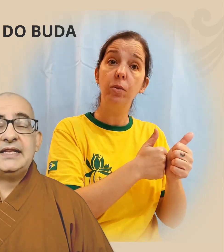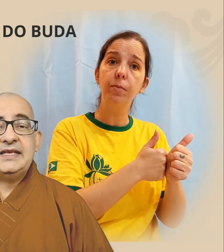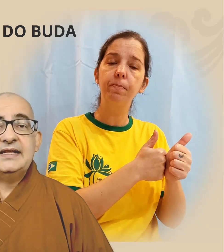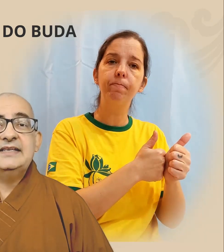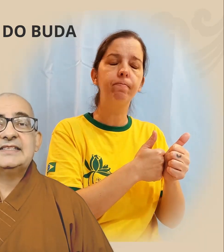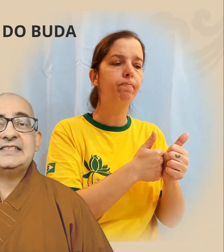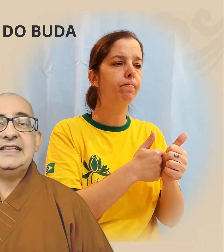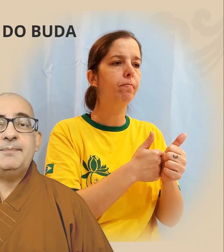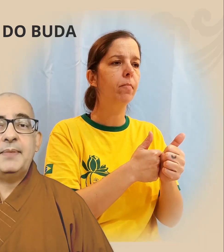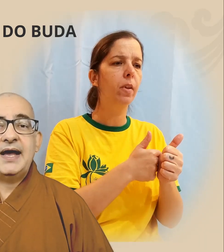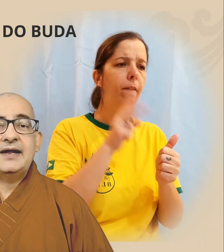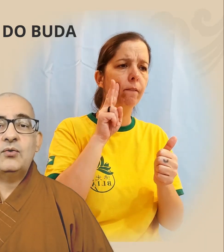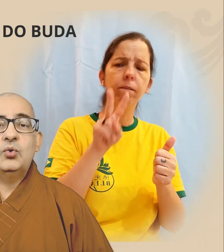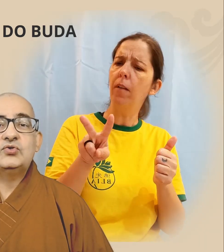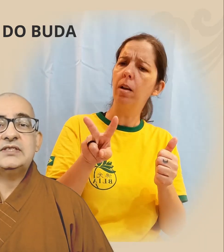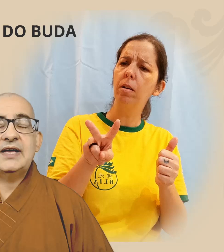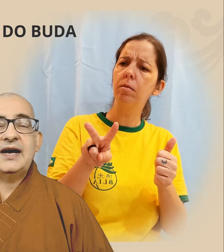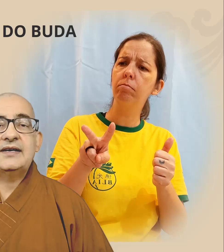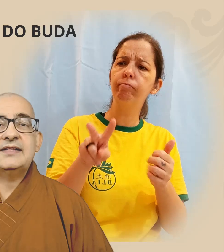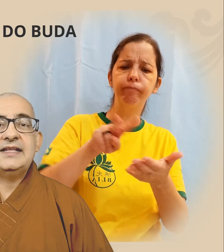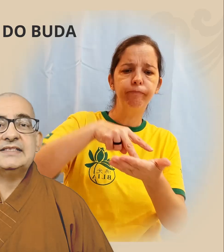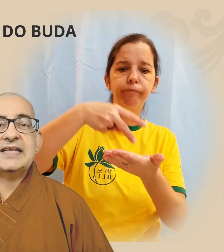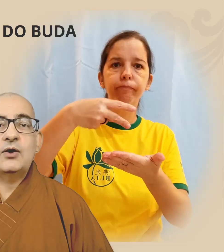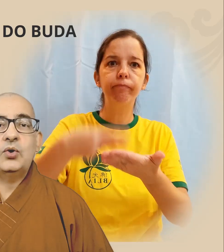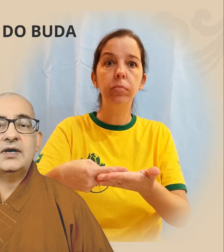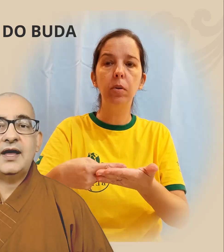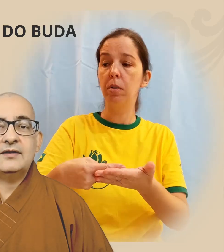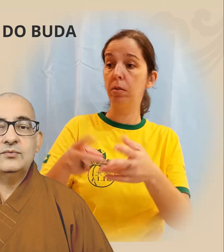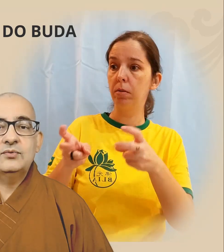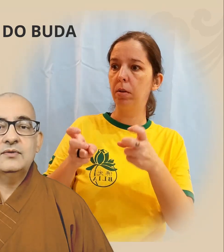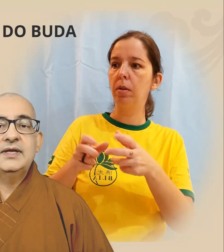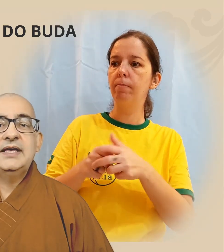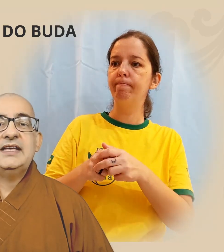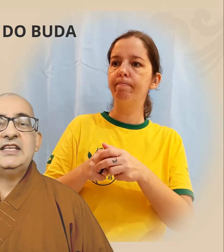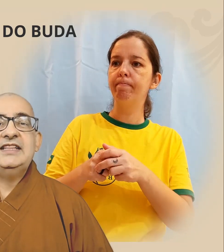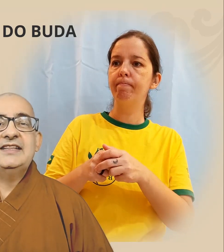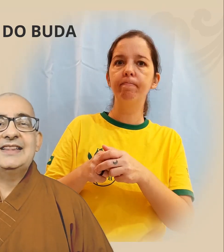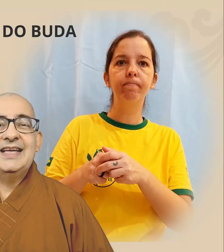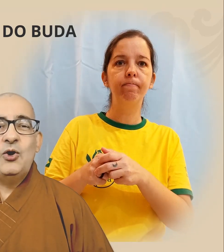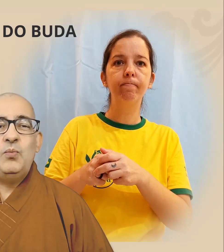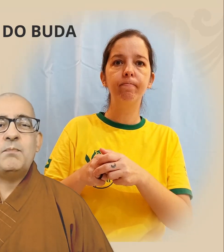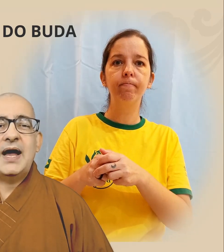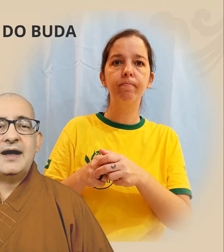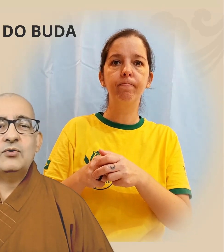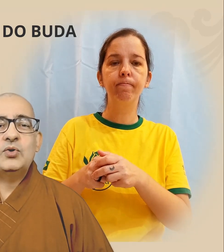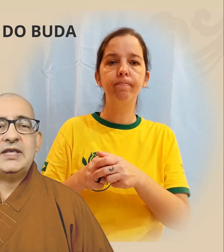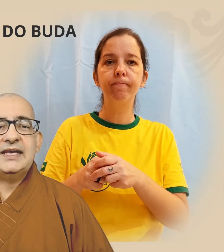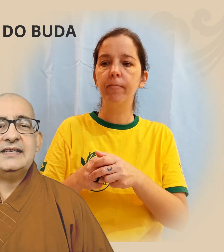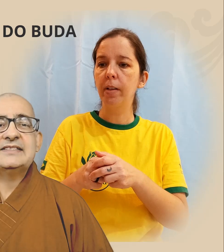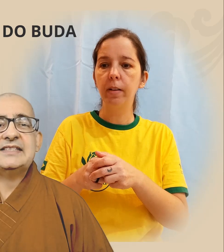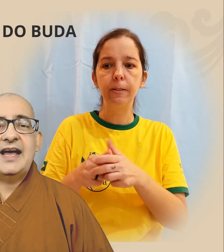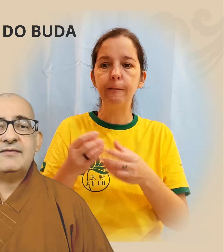A menina se depara com Siddhartha desacordado, e de tão magro